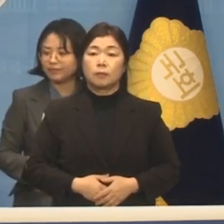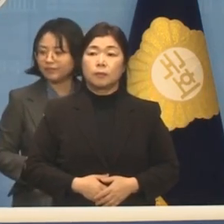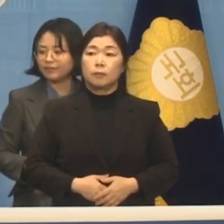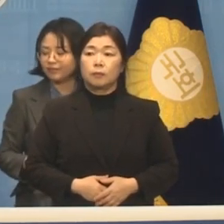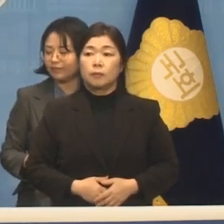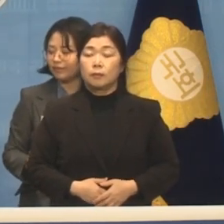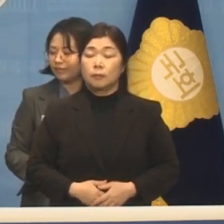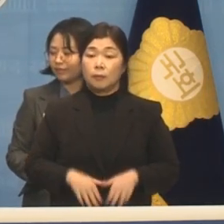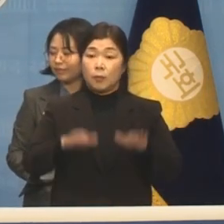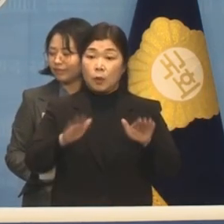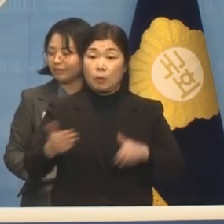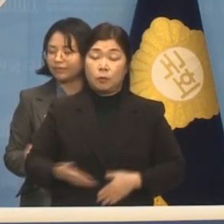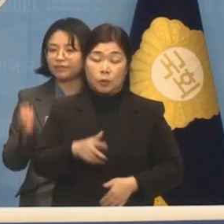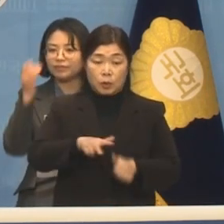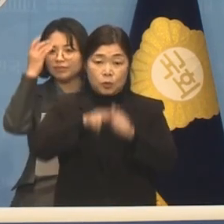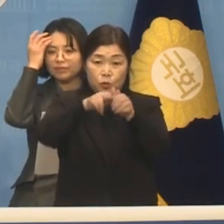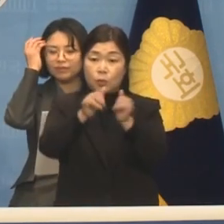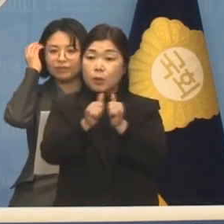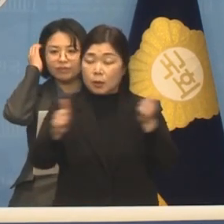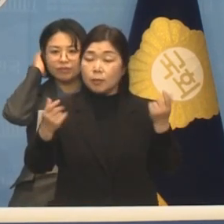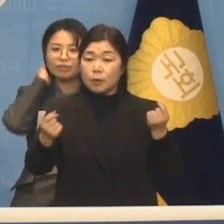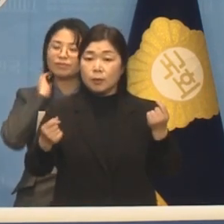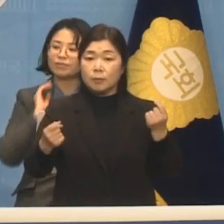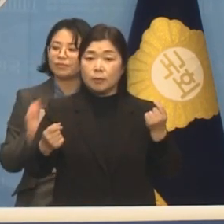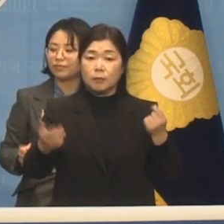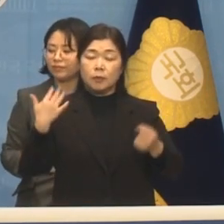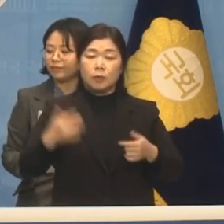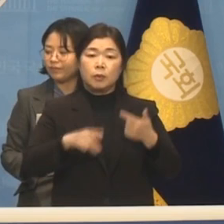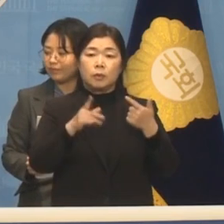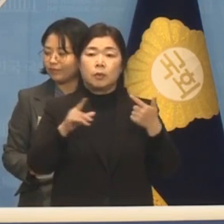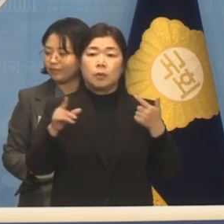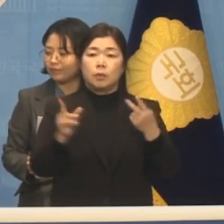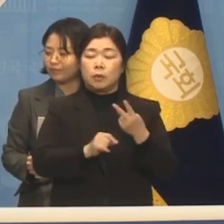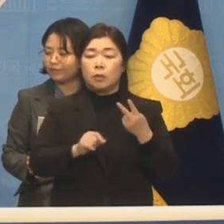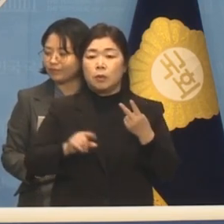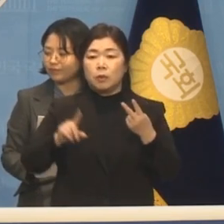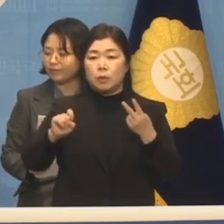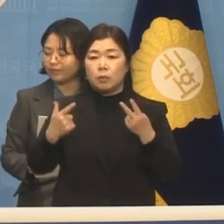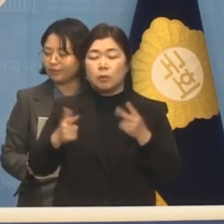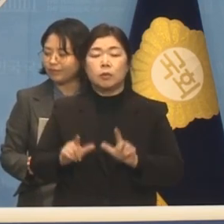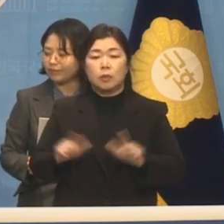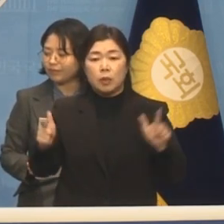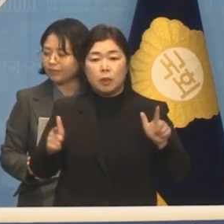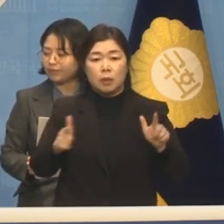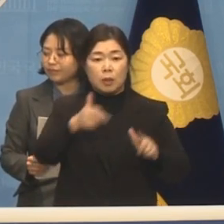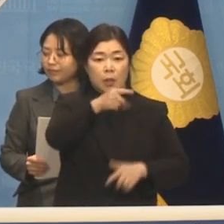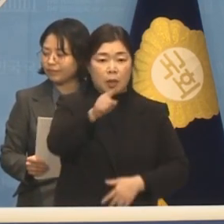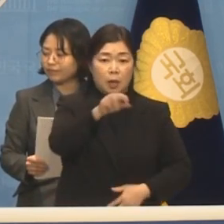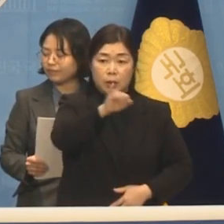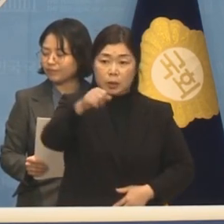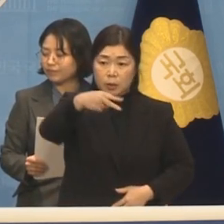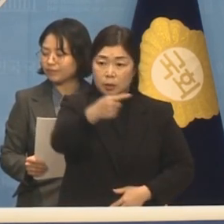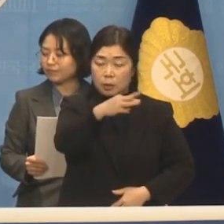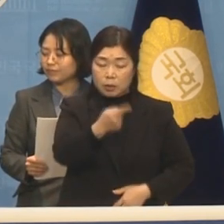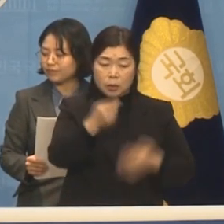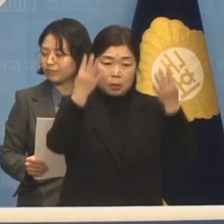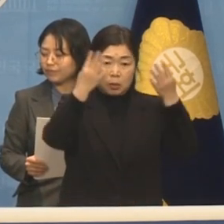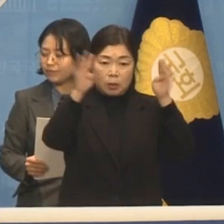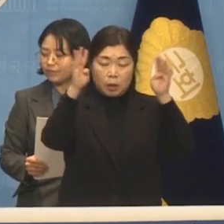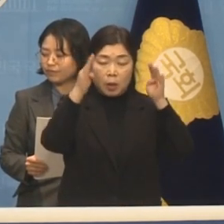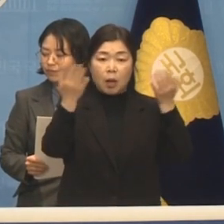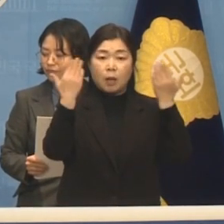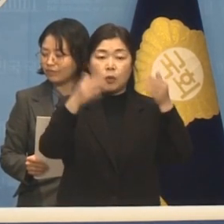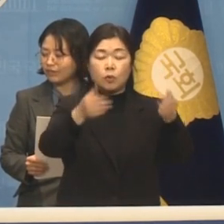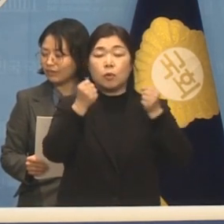네, 오늘 저희 출마자들은 지난 2월 16일 카이스트 졸업식에서 있었던 입틀막 사건을